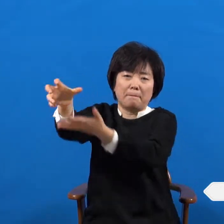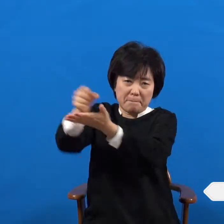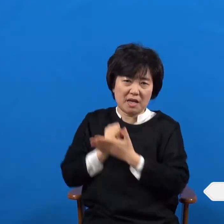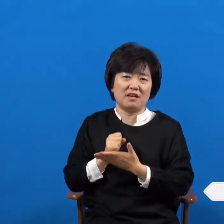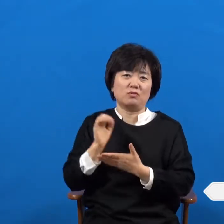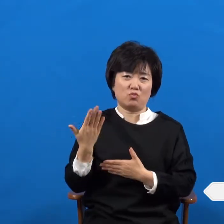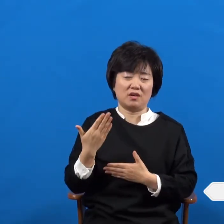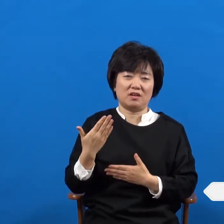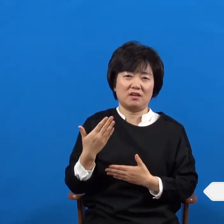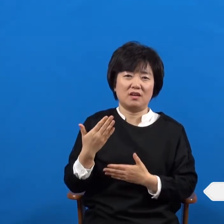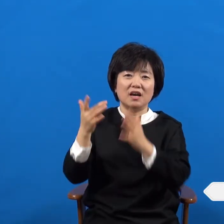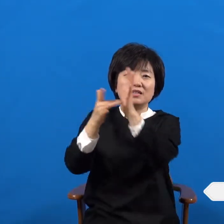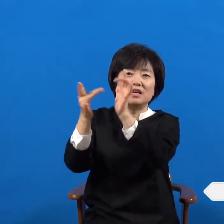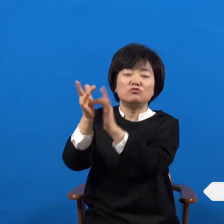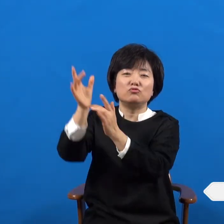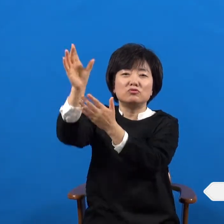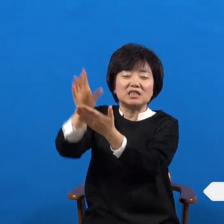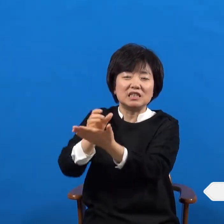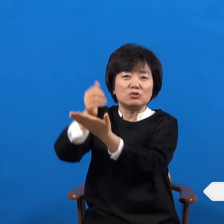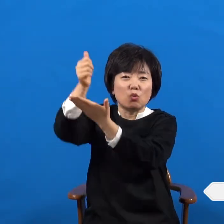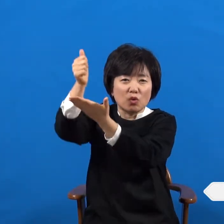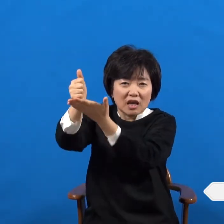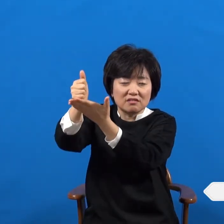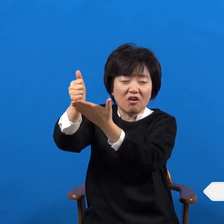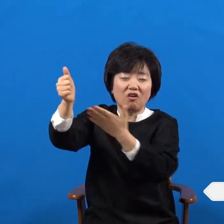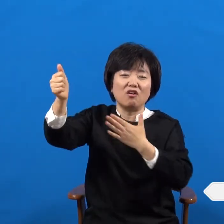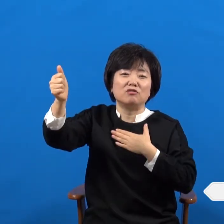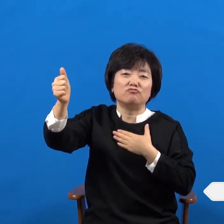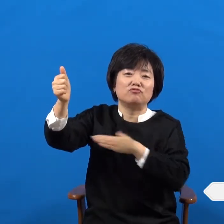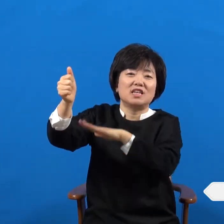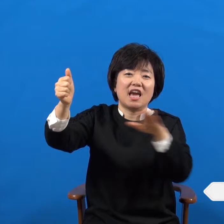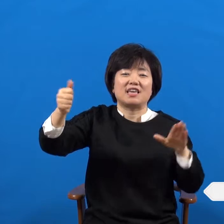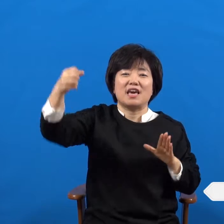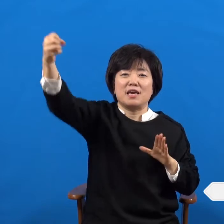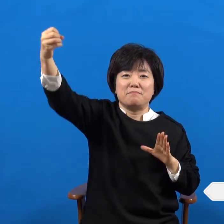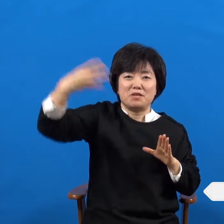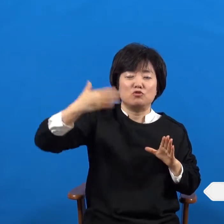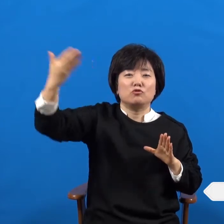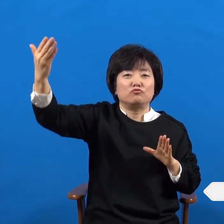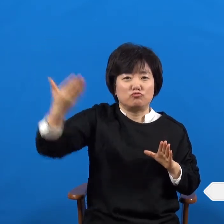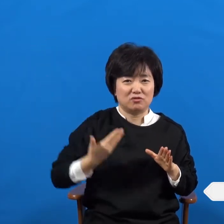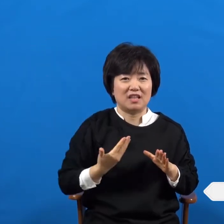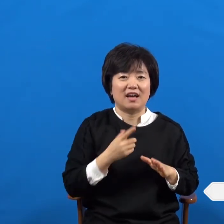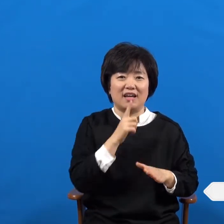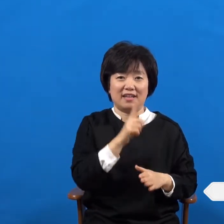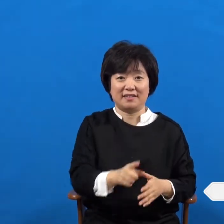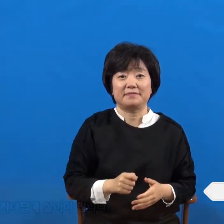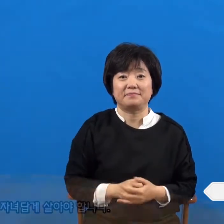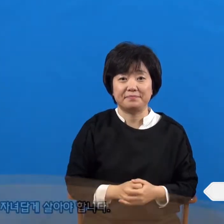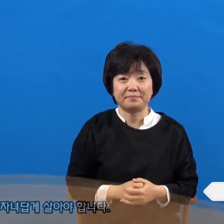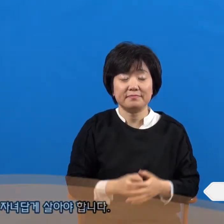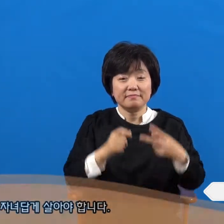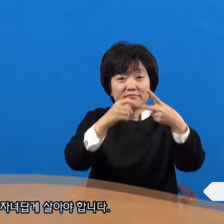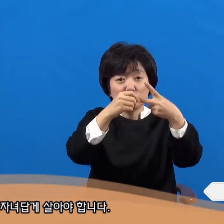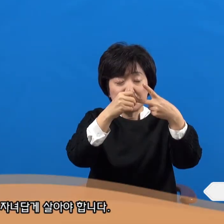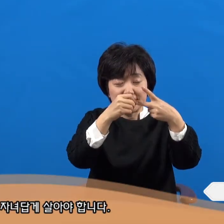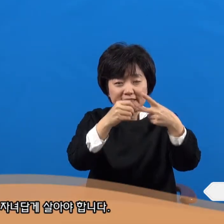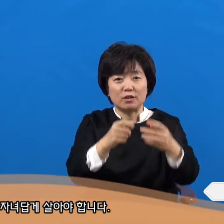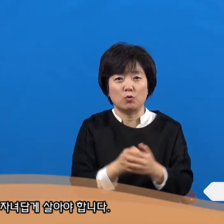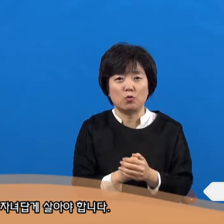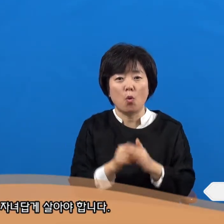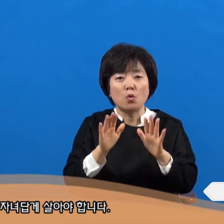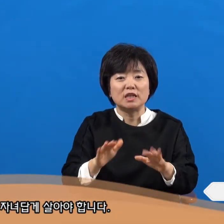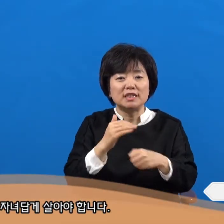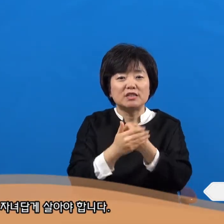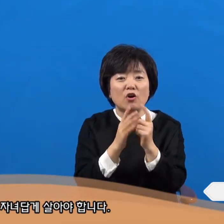함을 그리스도께서 너희에게 비추시느니라. 두 번째로